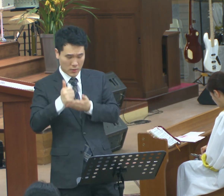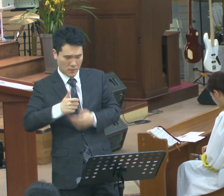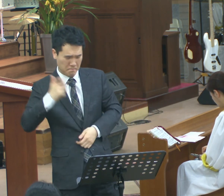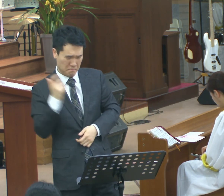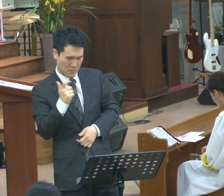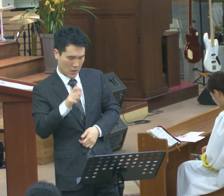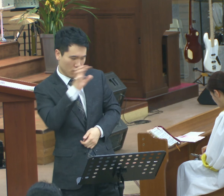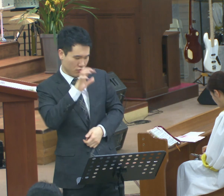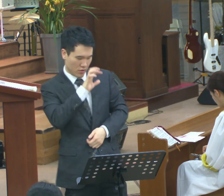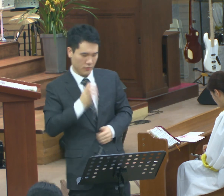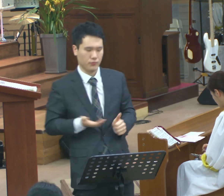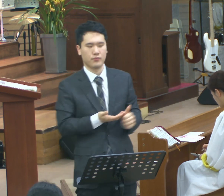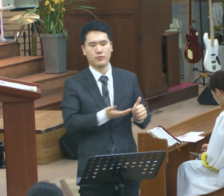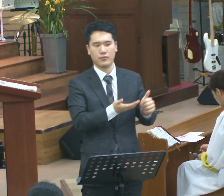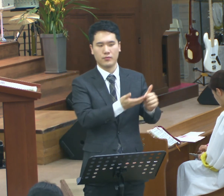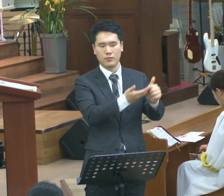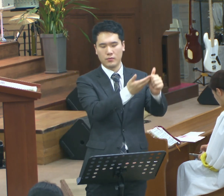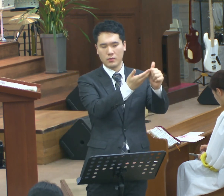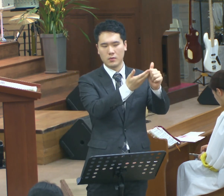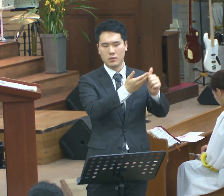훈련 과정을 우리가 보는 것이죠.